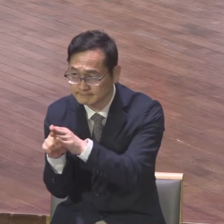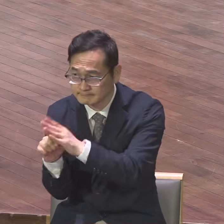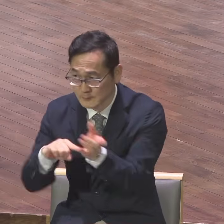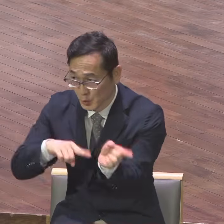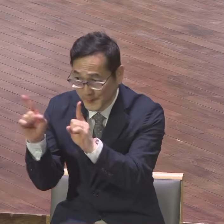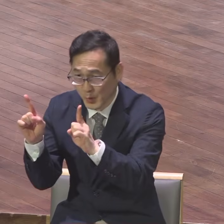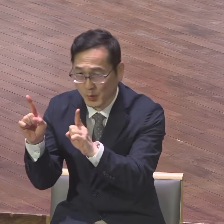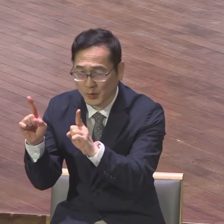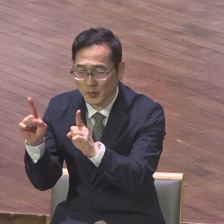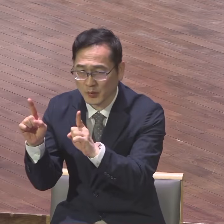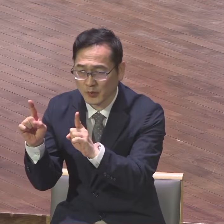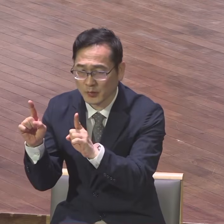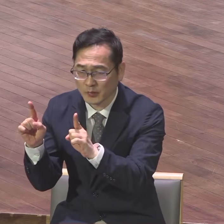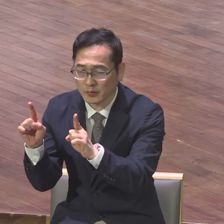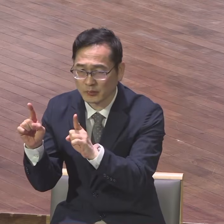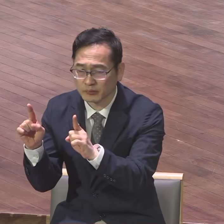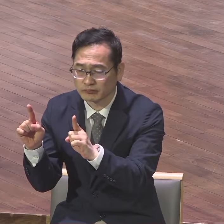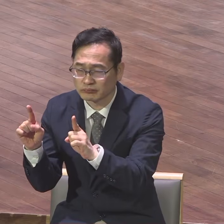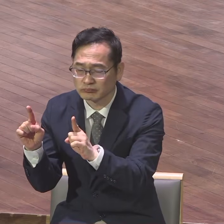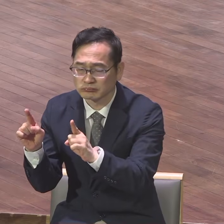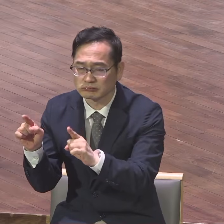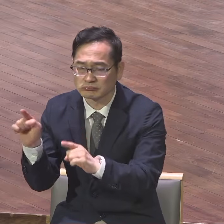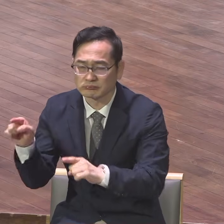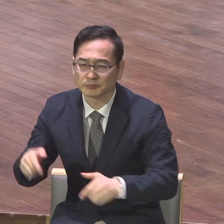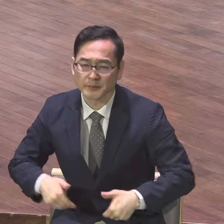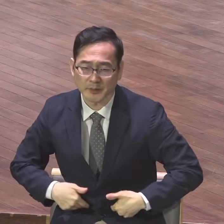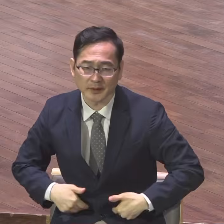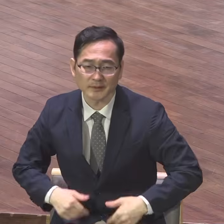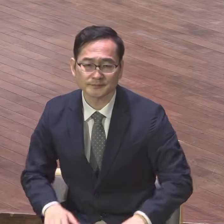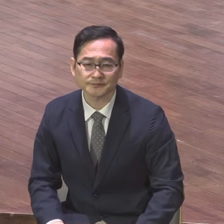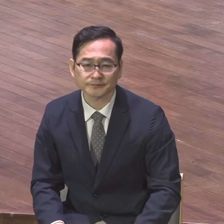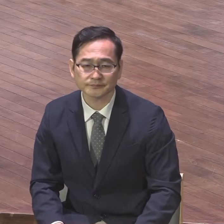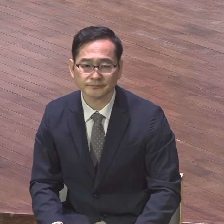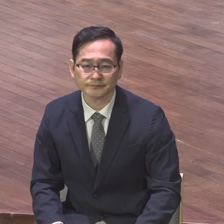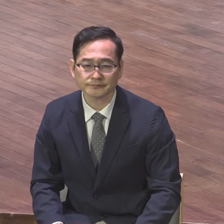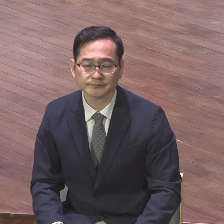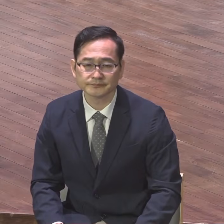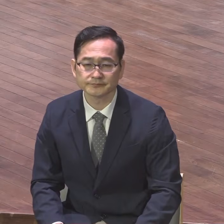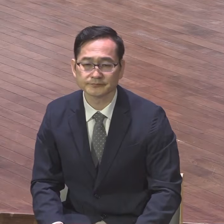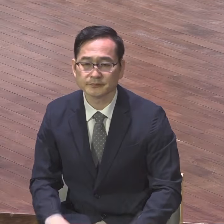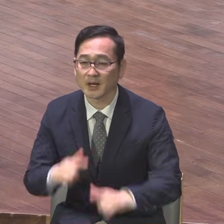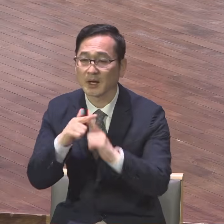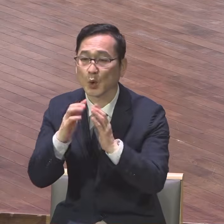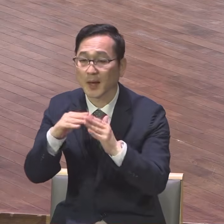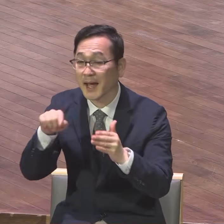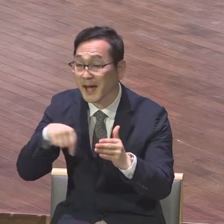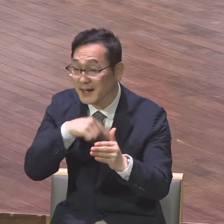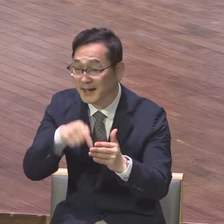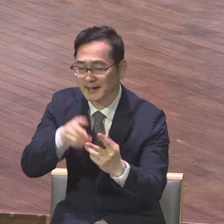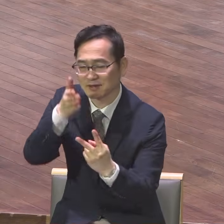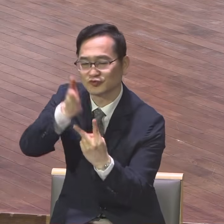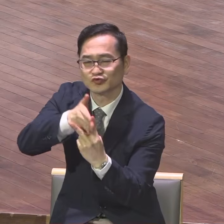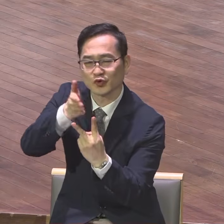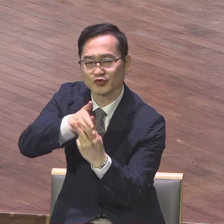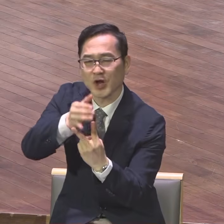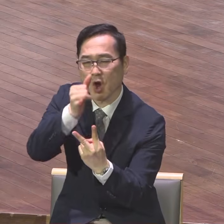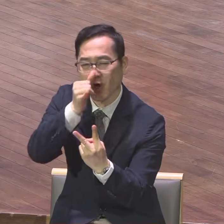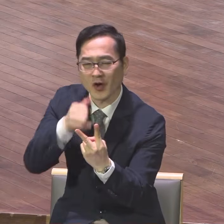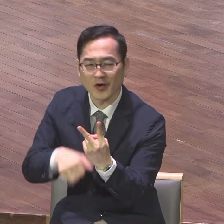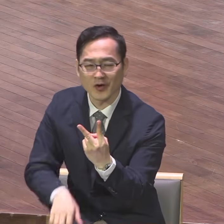믿습니다. 이런 말이 있습니다. 교회 내에는 두 종류의 성도가